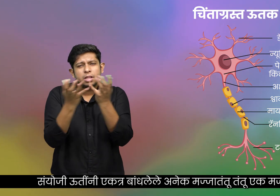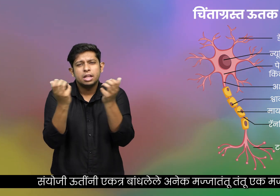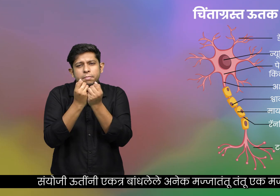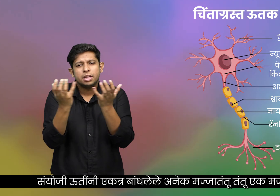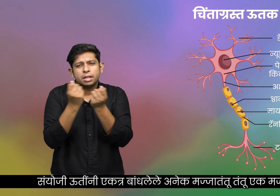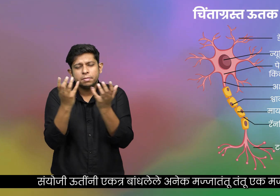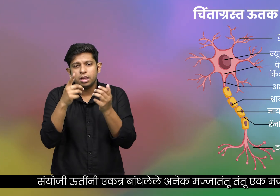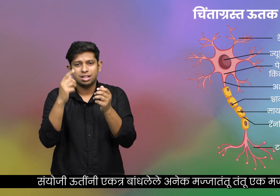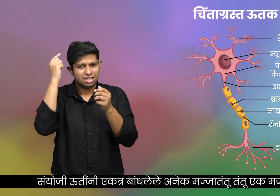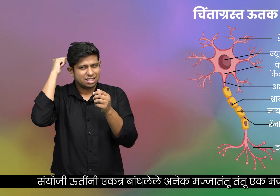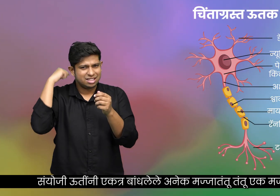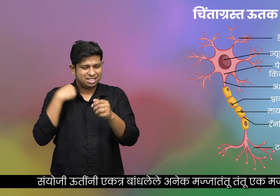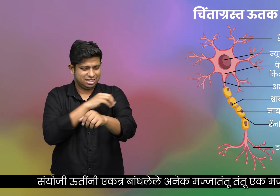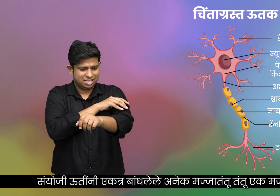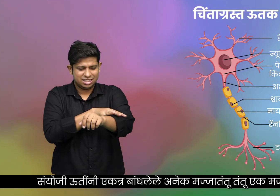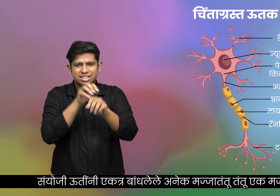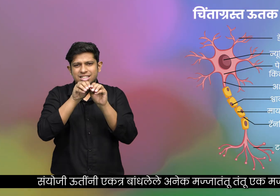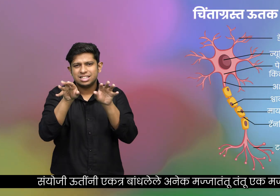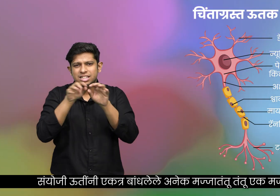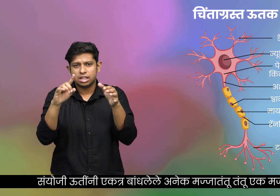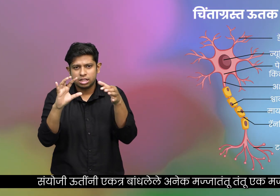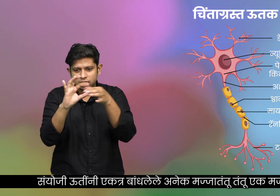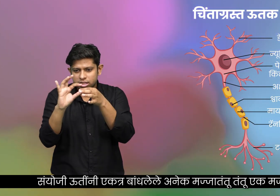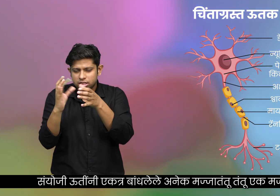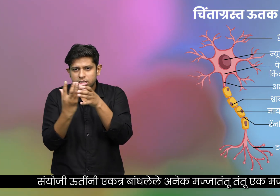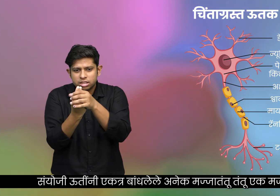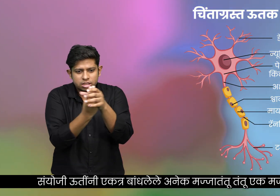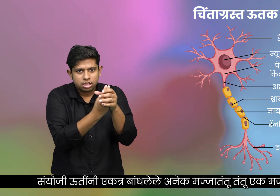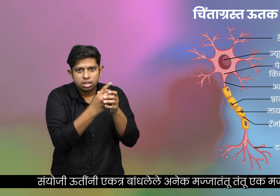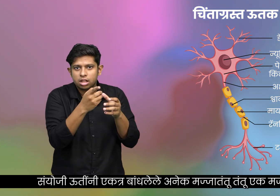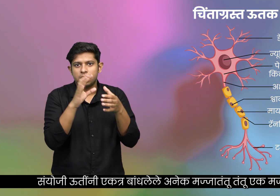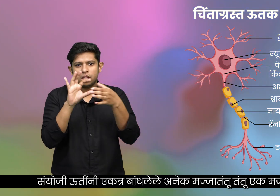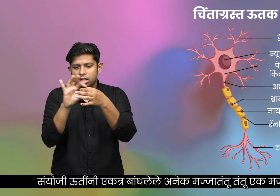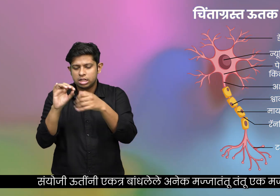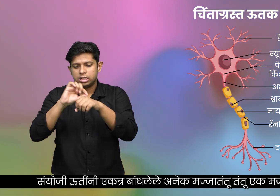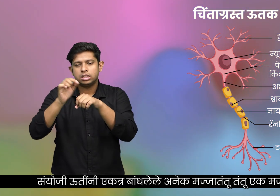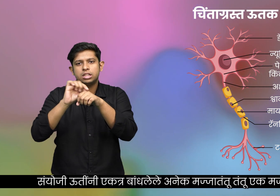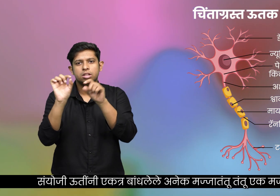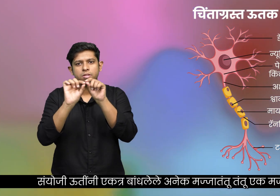संयोजी ऊतींनी एकत्र बांधलेले अनेक मज्जातंतू एक मज्जातंतू बनवतात.